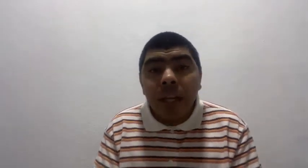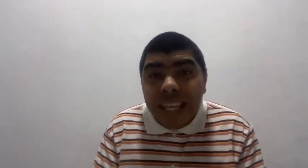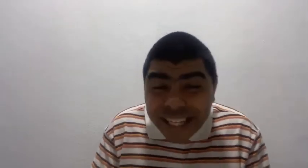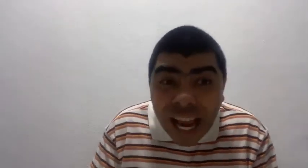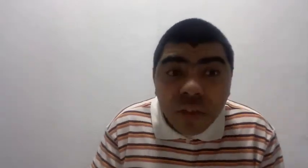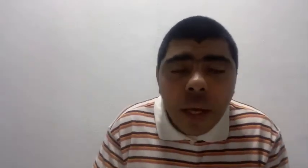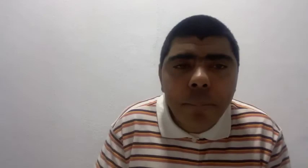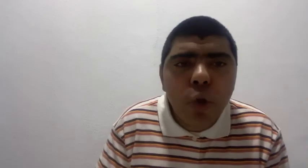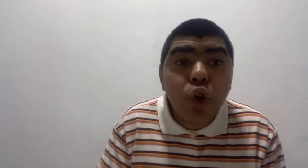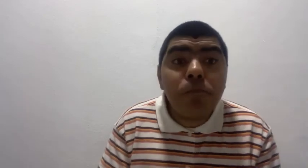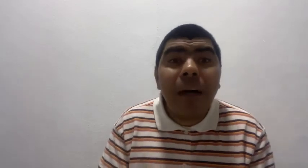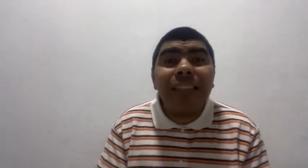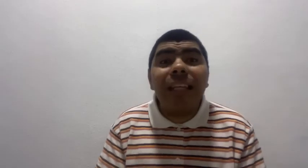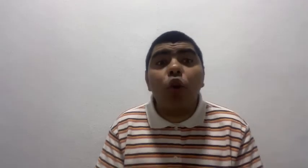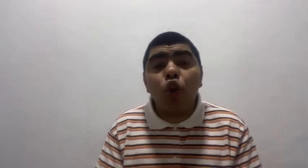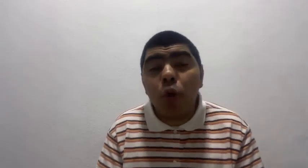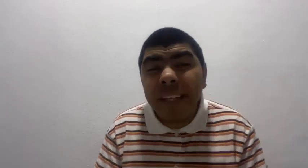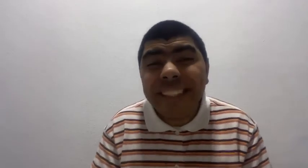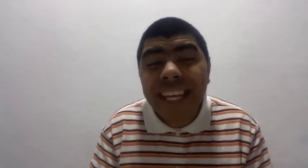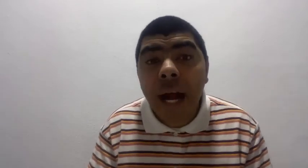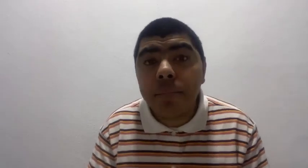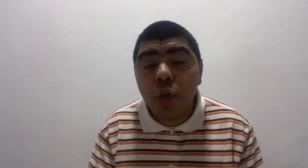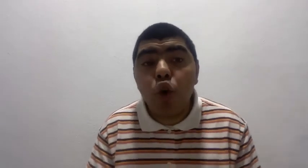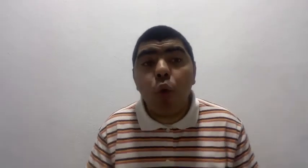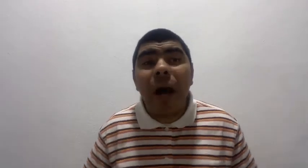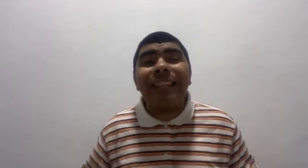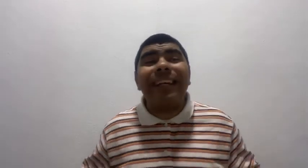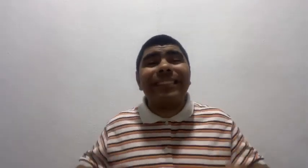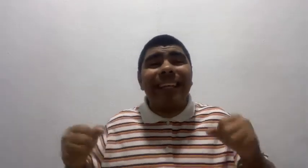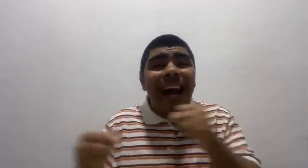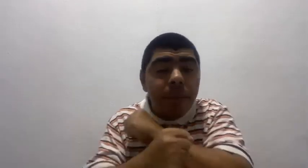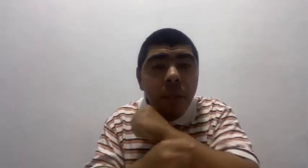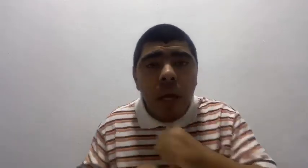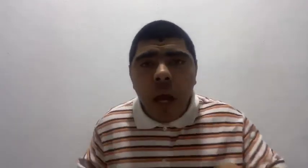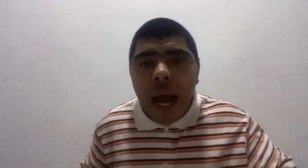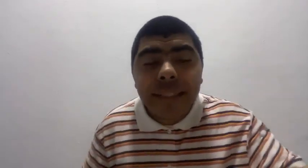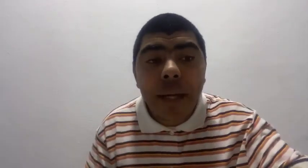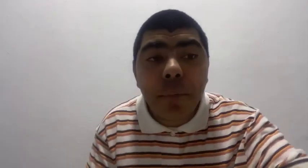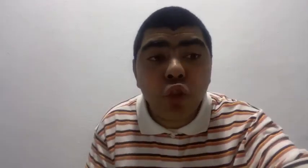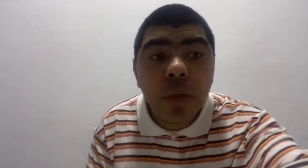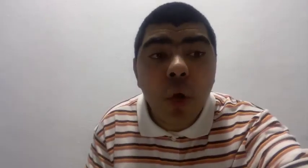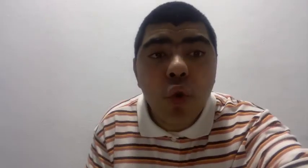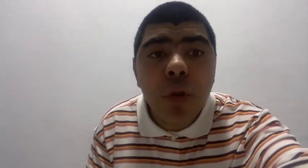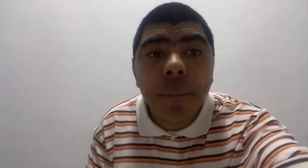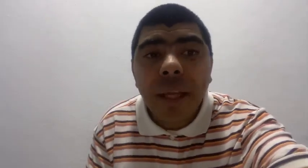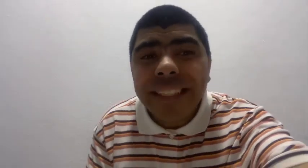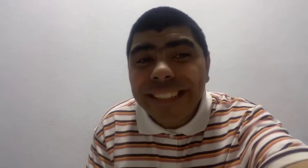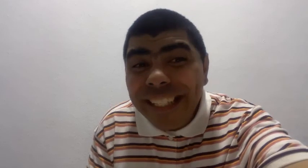y gracias por compartirlo. Dios lo bendiga, Dios lo guarde. Será hasta el próximo lunes, si el